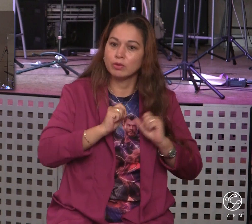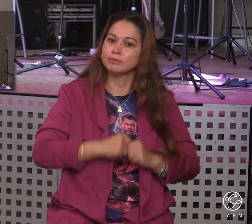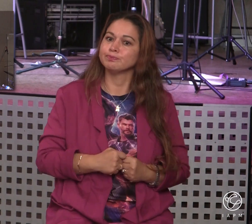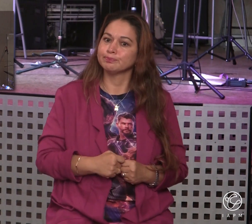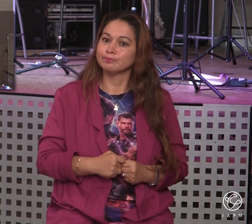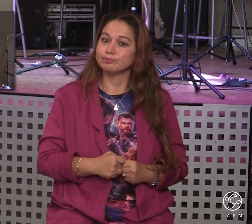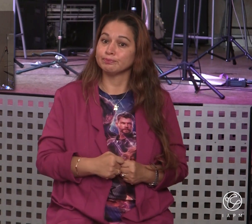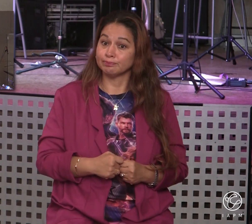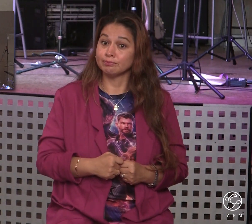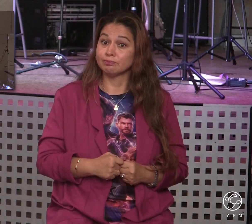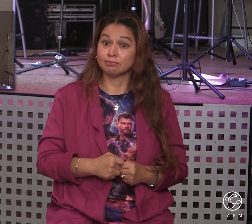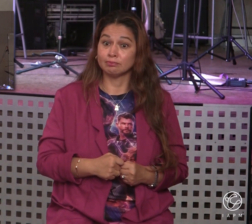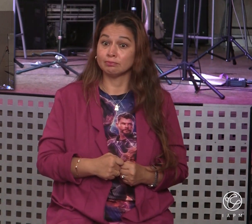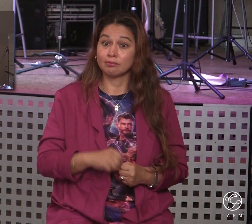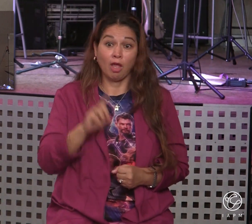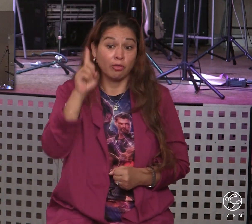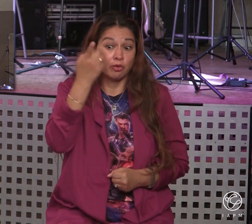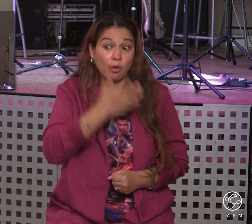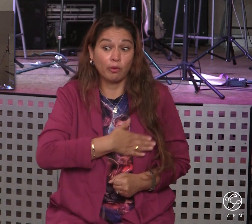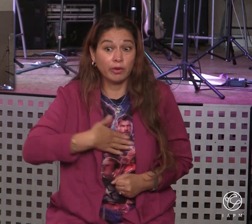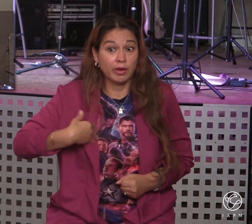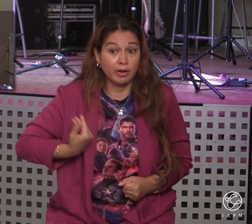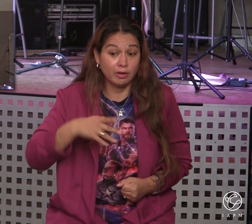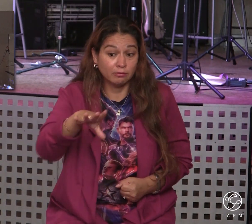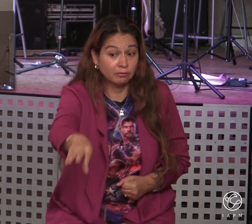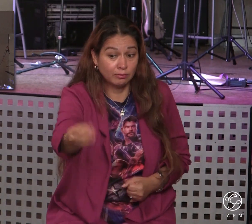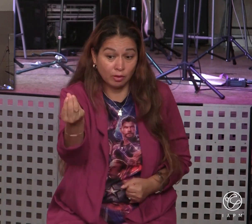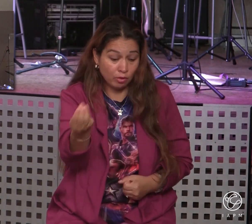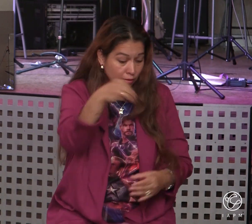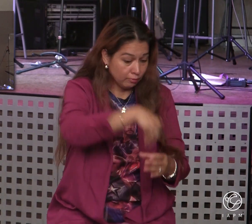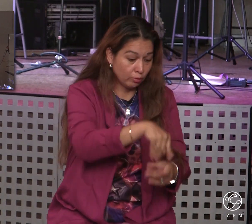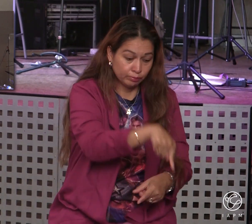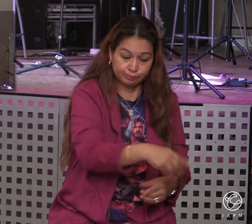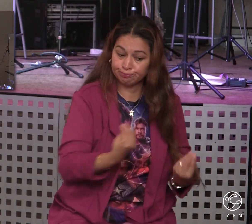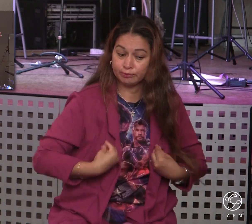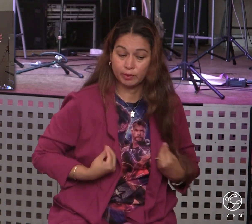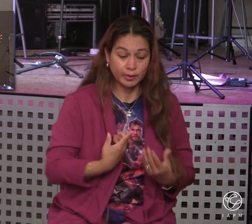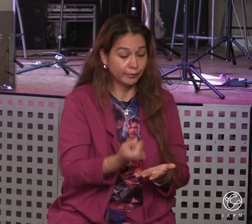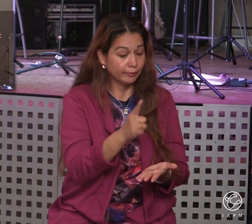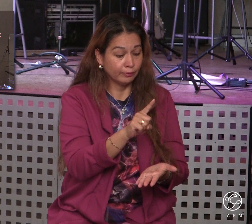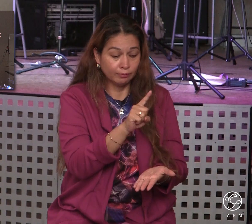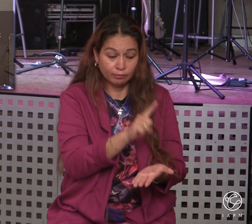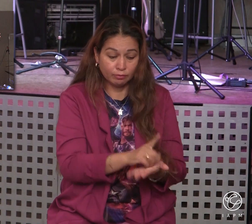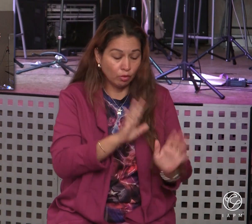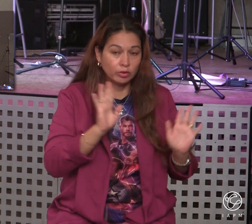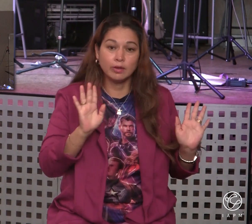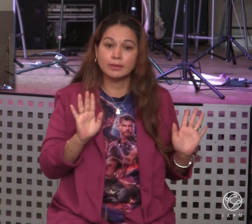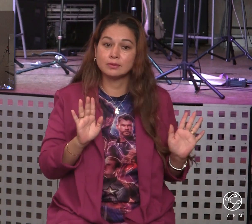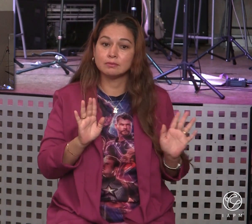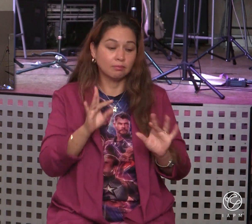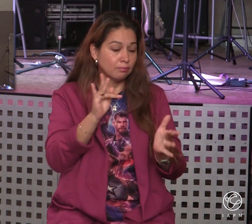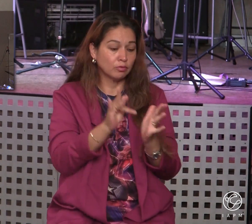hemos leído. No sé si se lo dijo o no se lo dijo, pero me voy a ir a orar a la